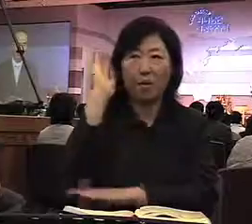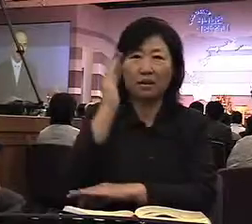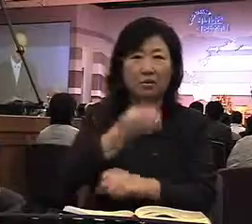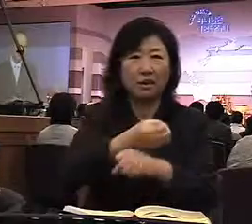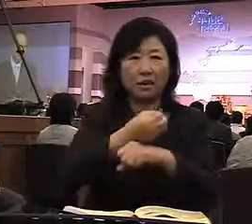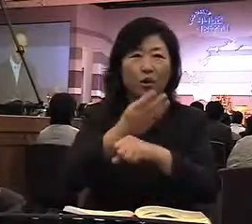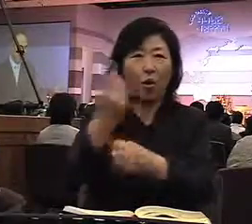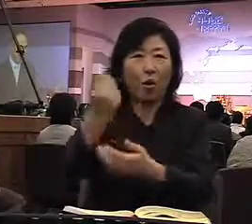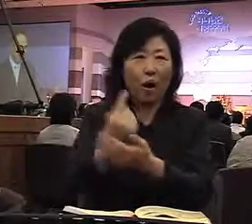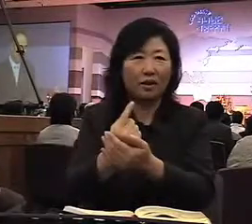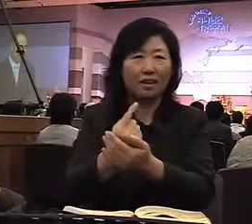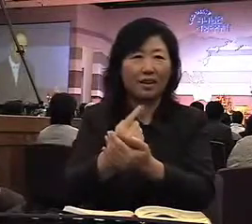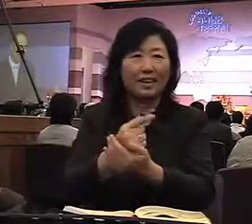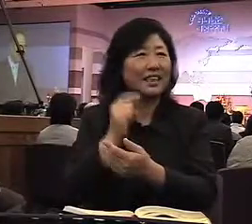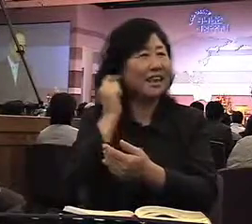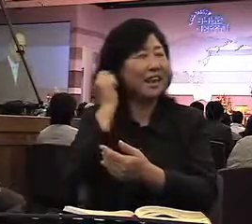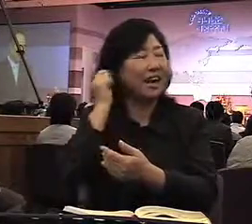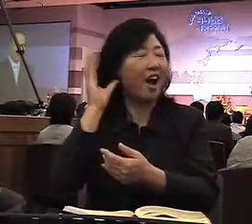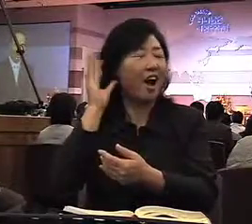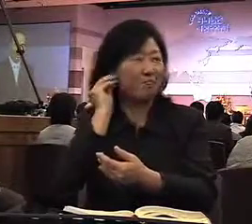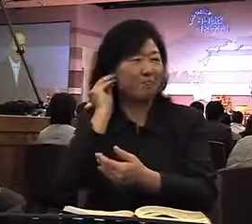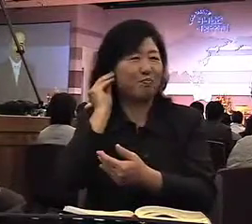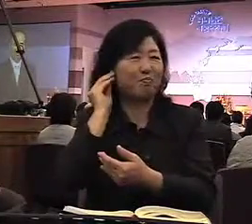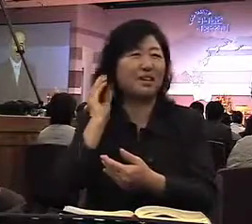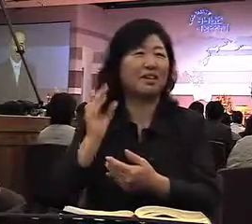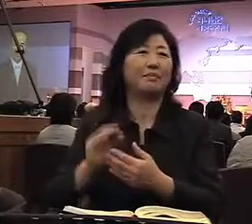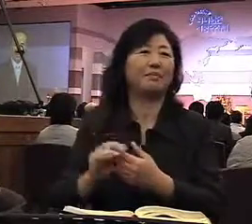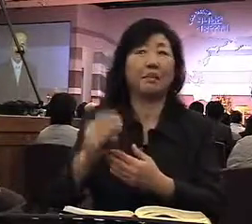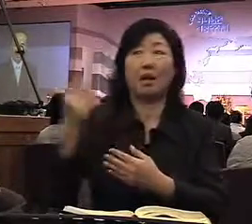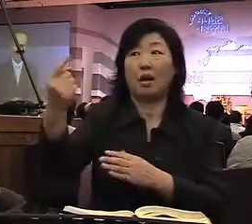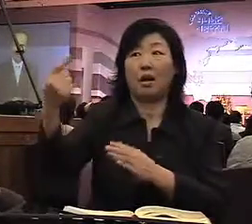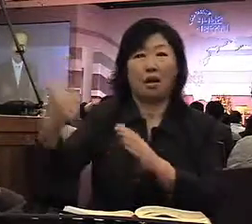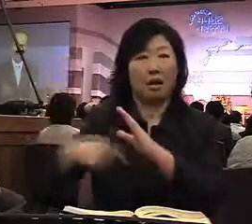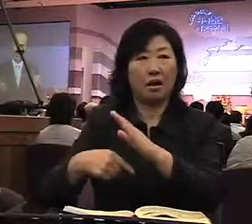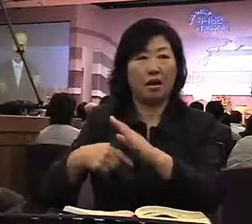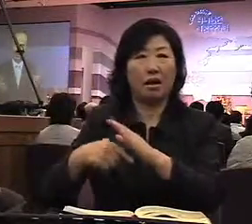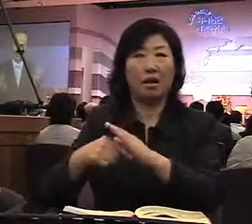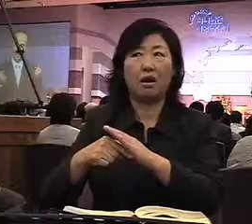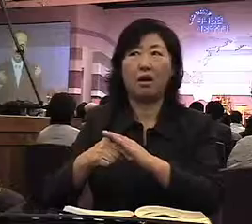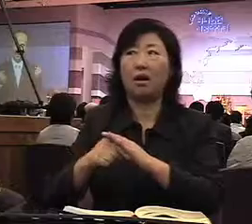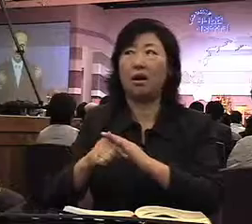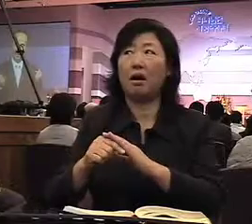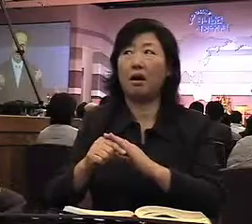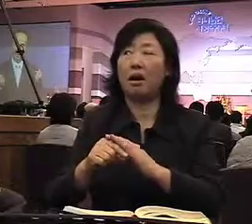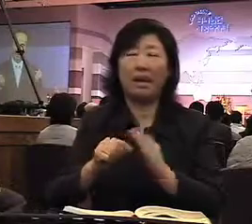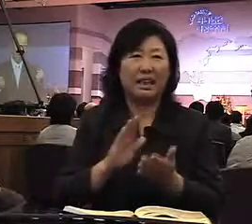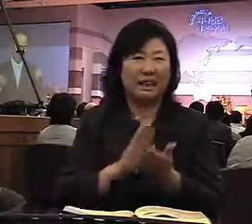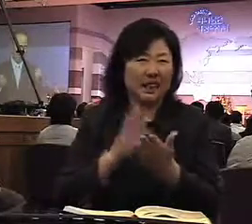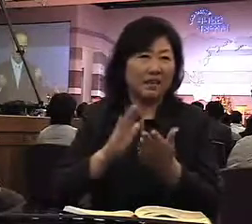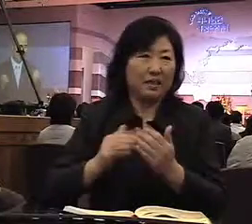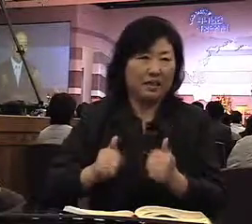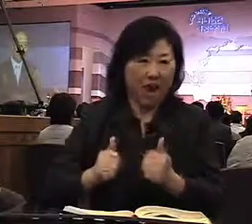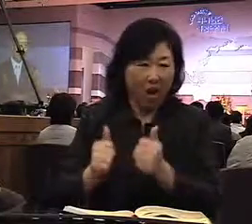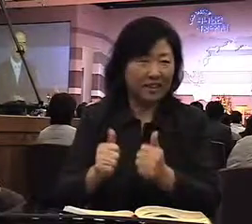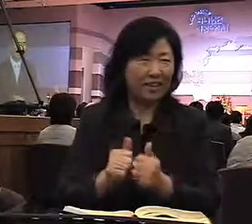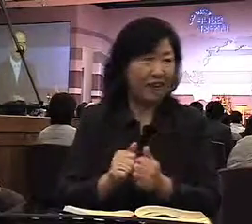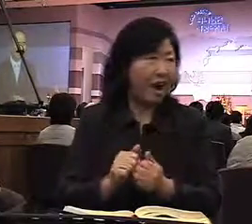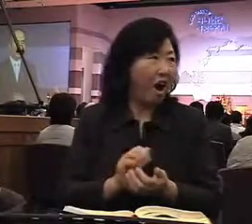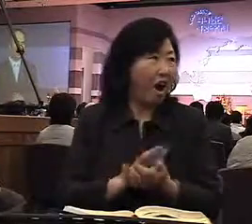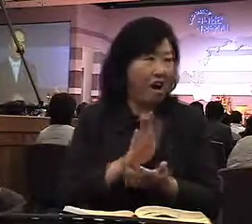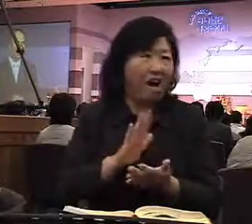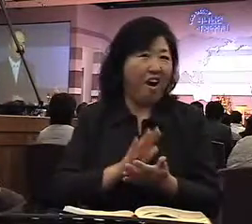드리려고 왔다가 제가 기가 죽었습니다. 왜냐하면 들어오는 순간에 이미 여러분들은 아주 그 뜨거운 열정이 막